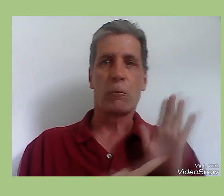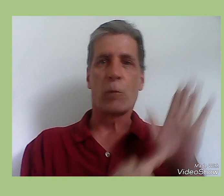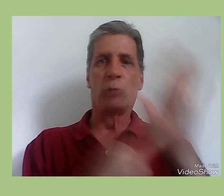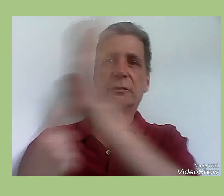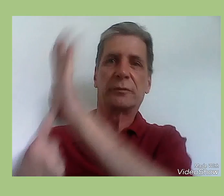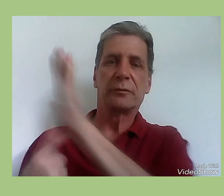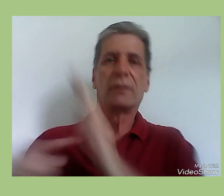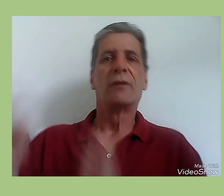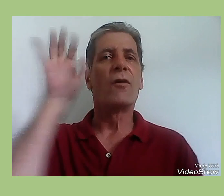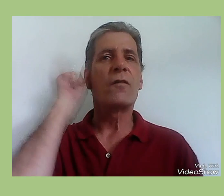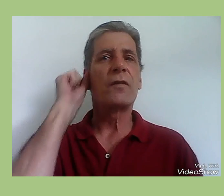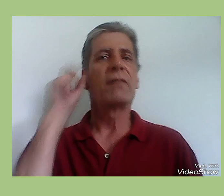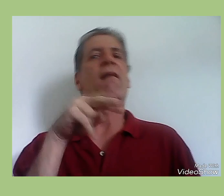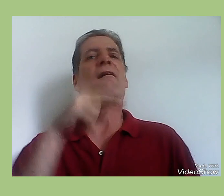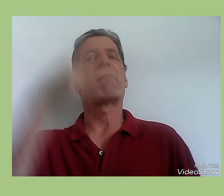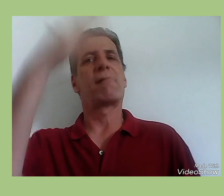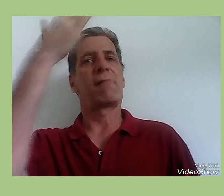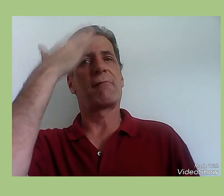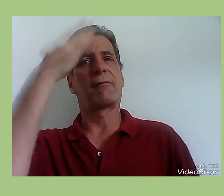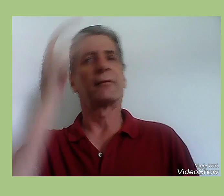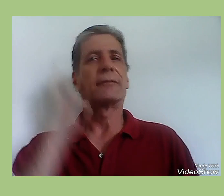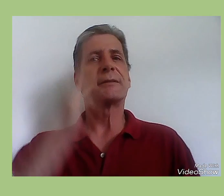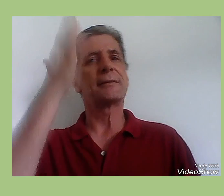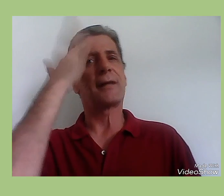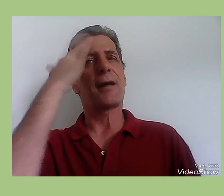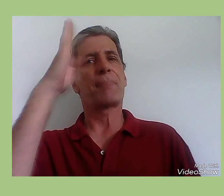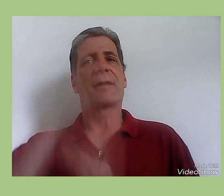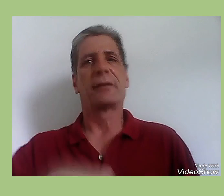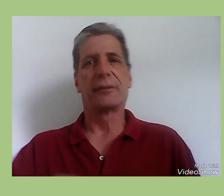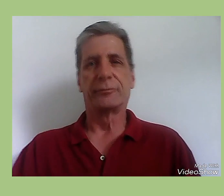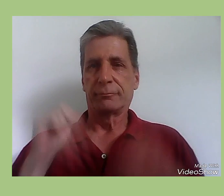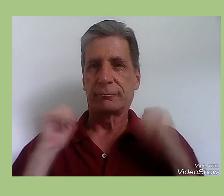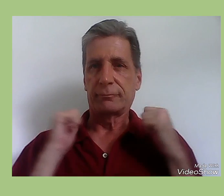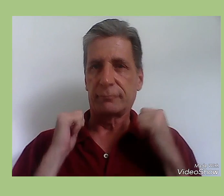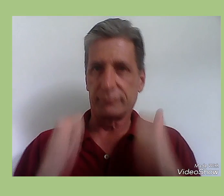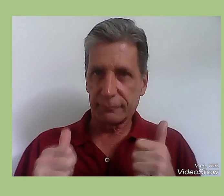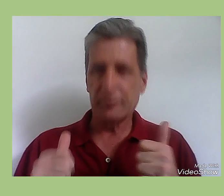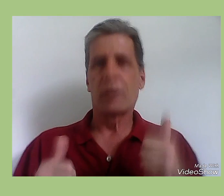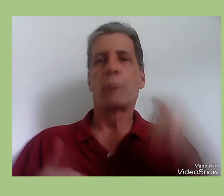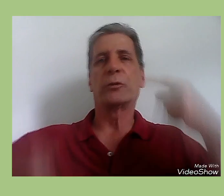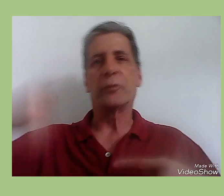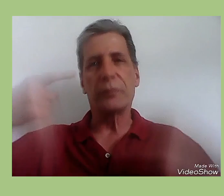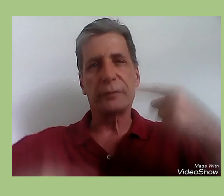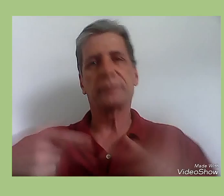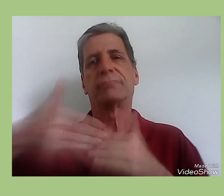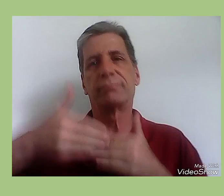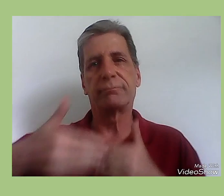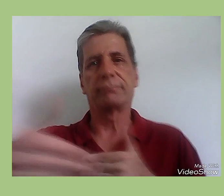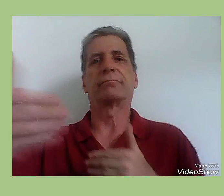judicial ao interpretar a extensão da ficha limpa em relação a uma votação de impeachment de presidente da República, que é claro que é um caso singular. Eu